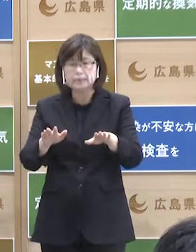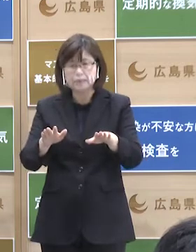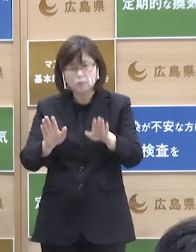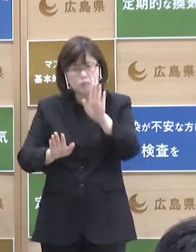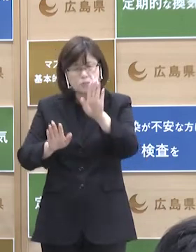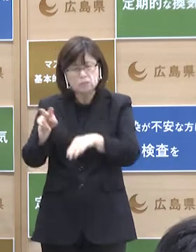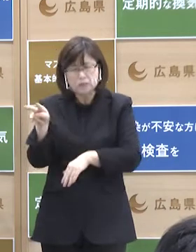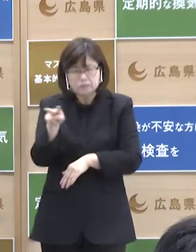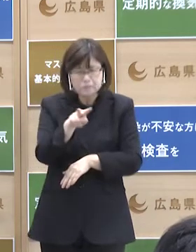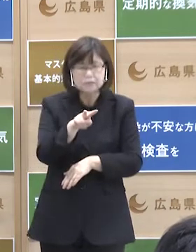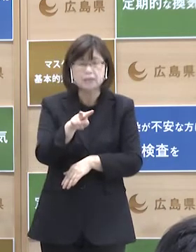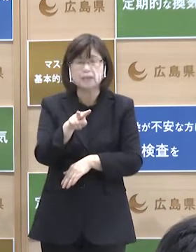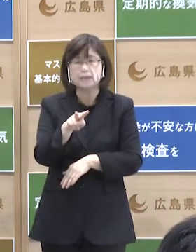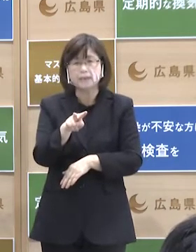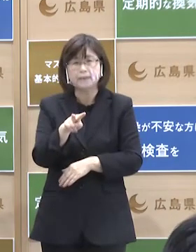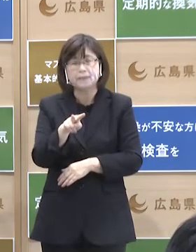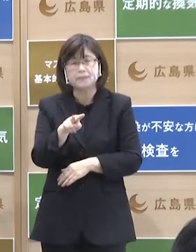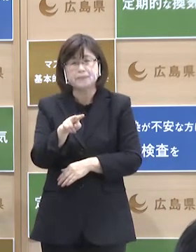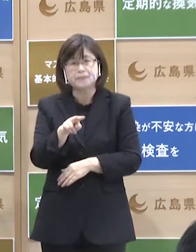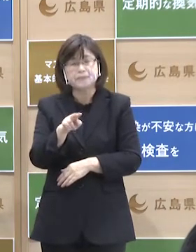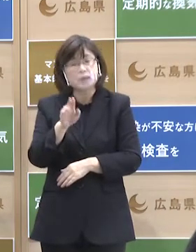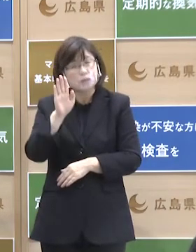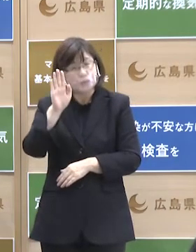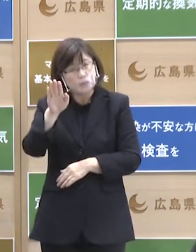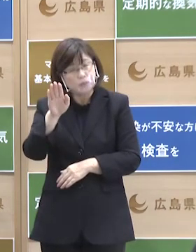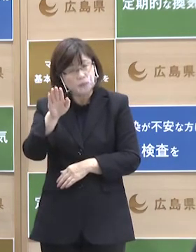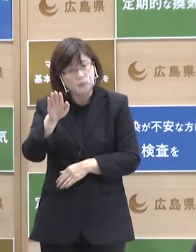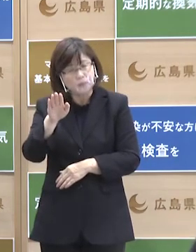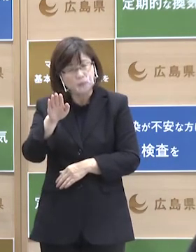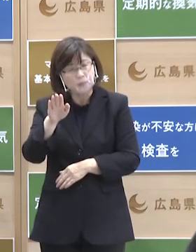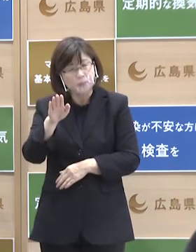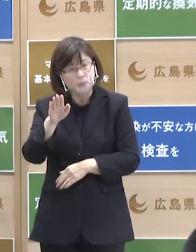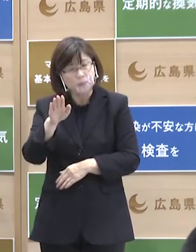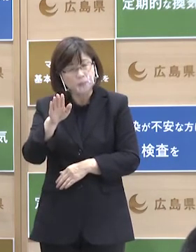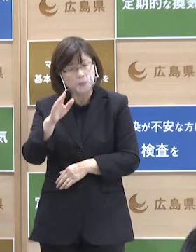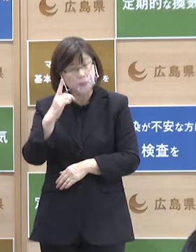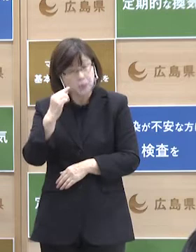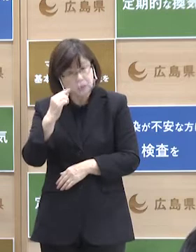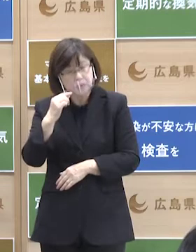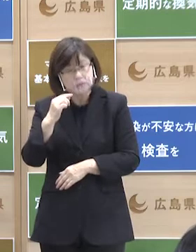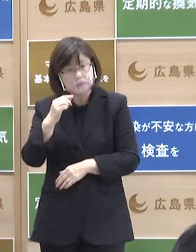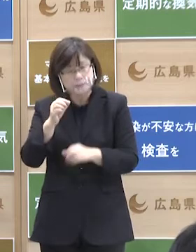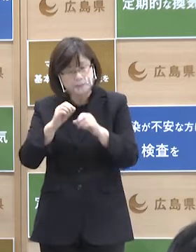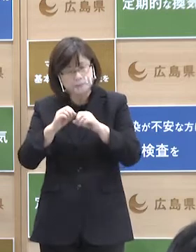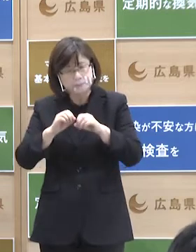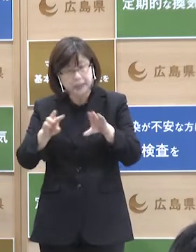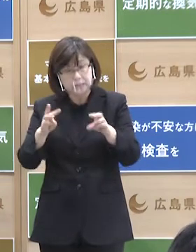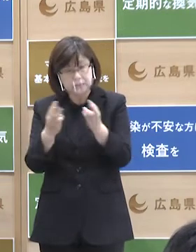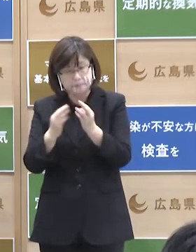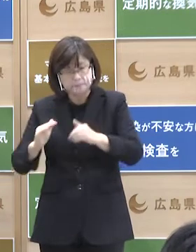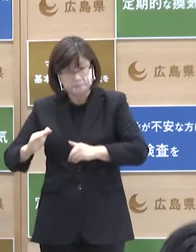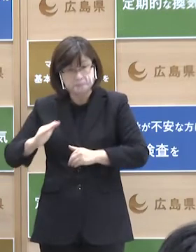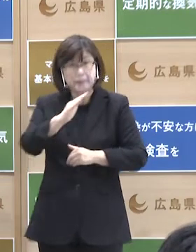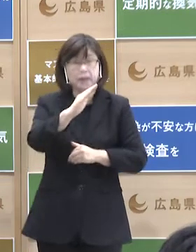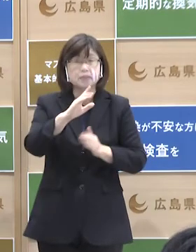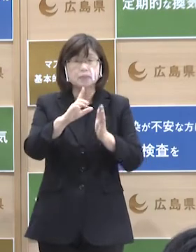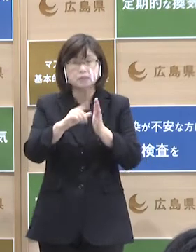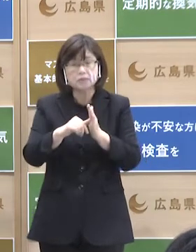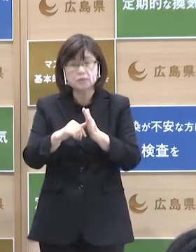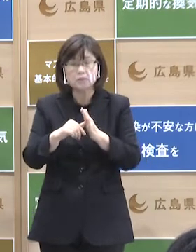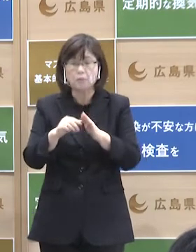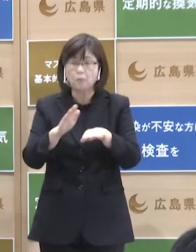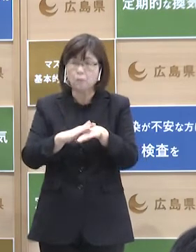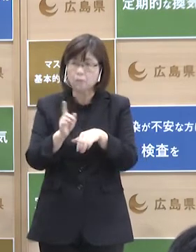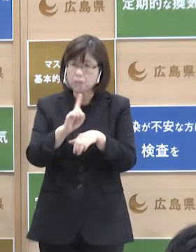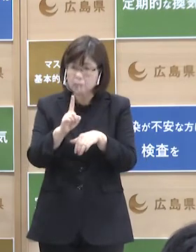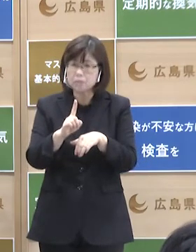まあ、今後そういう急拡大が起きた場合にどうするのかっていうのをしっかりと連